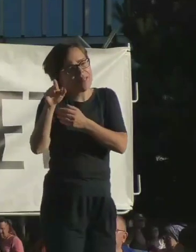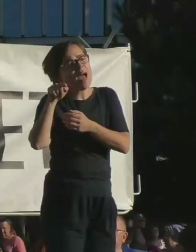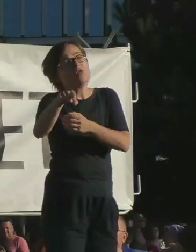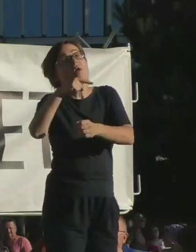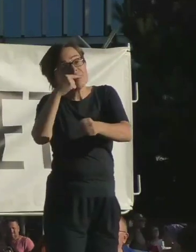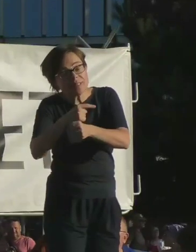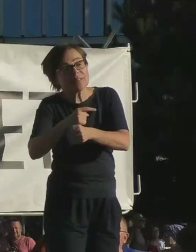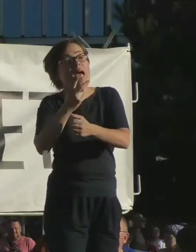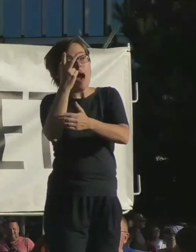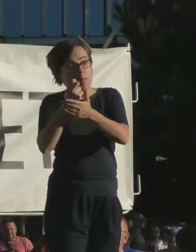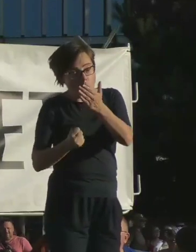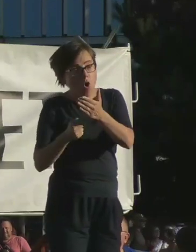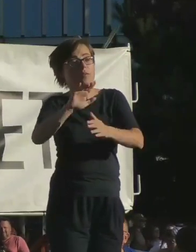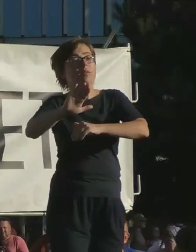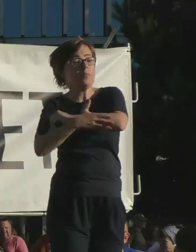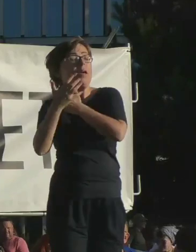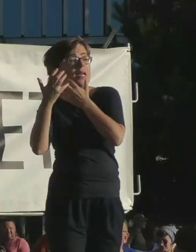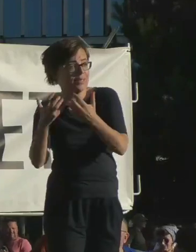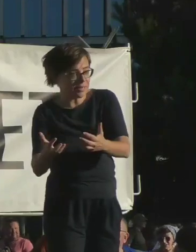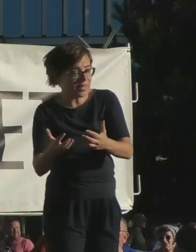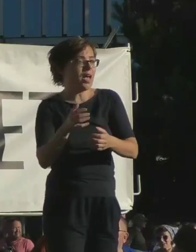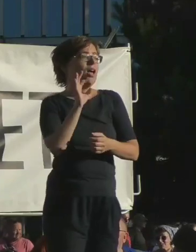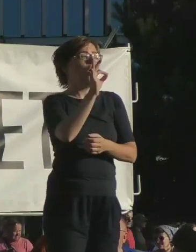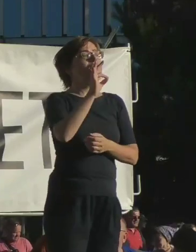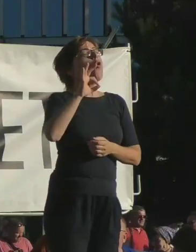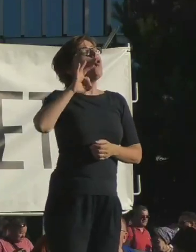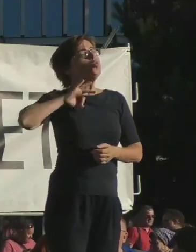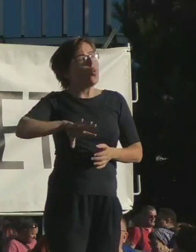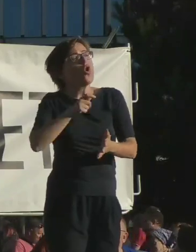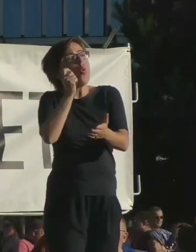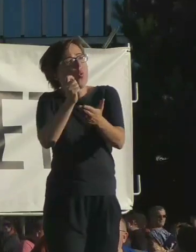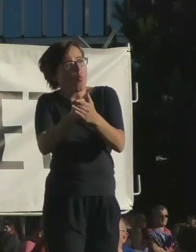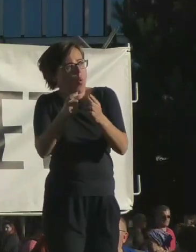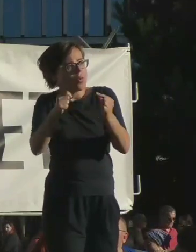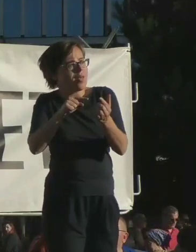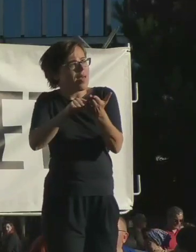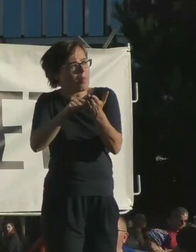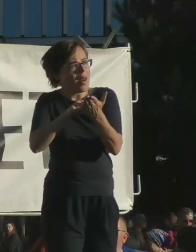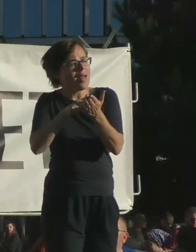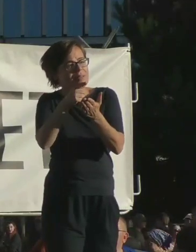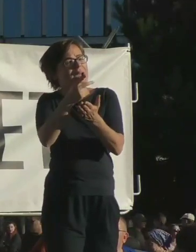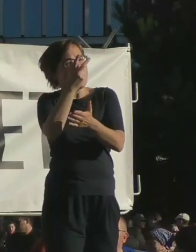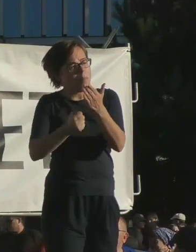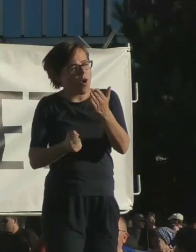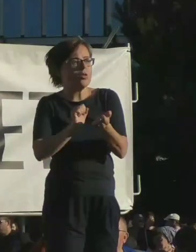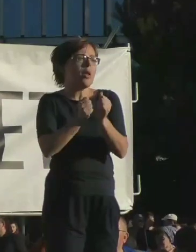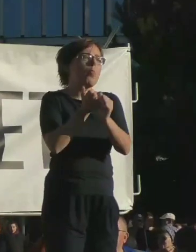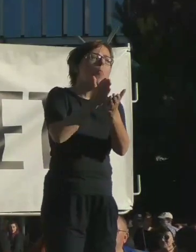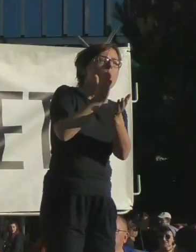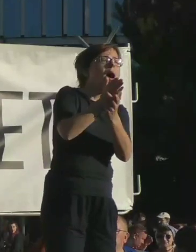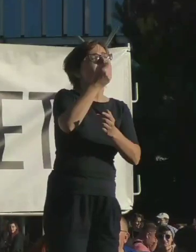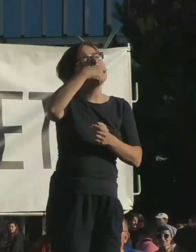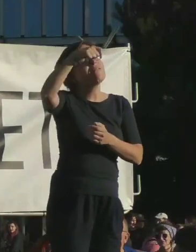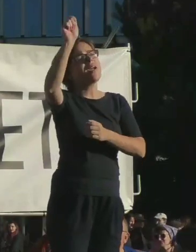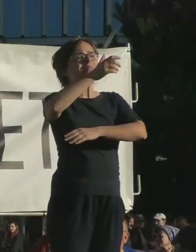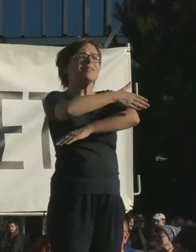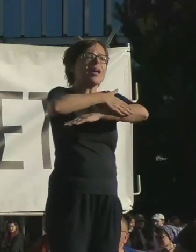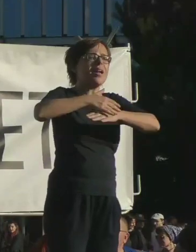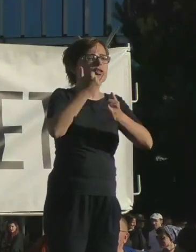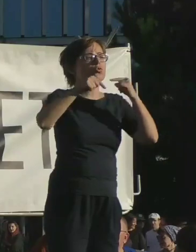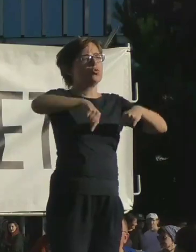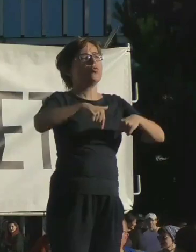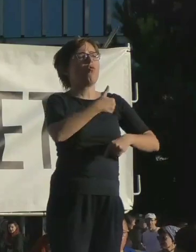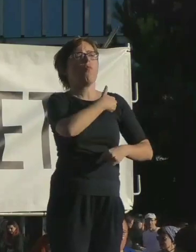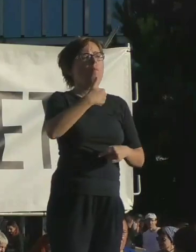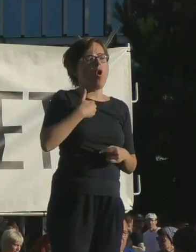aborcji, które kupują tabletki aborcyjne swoim córkom, które pomagają im wyjechać za granicę, jeżeli w Polsce nie